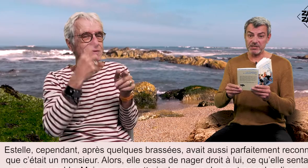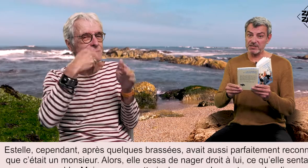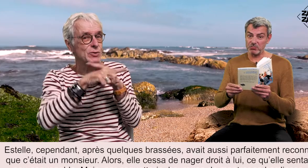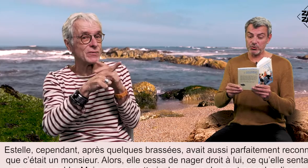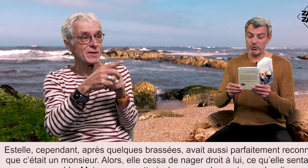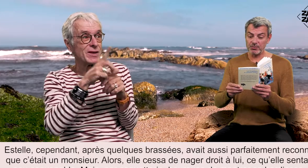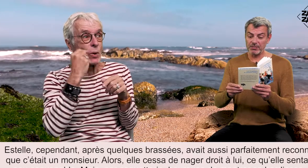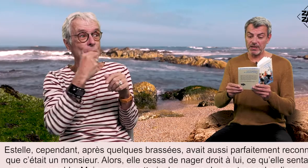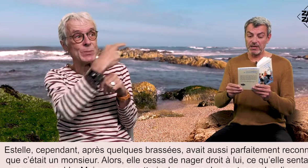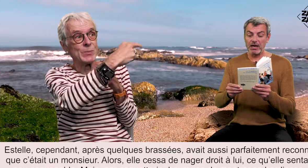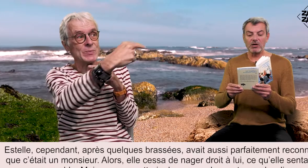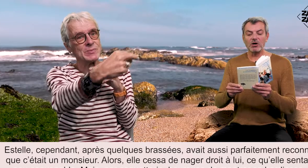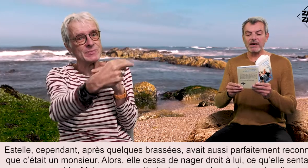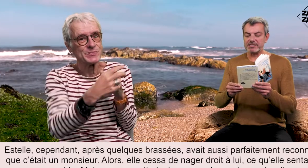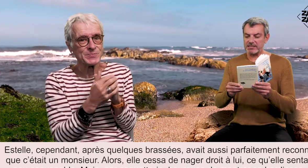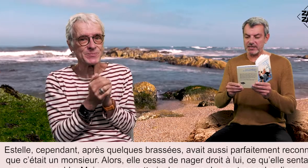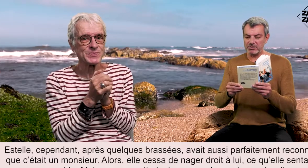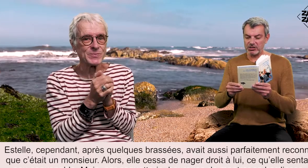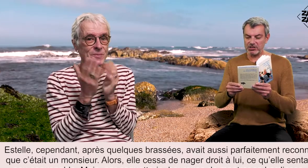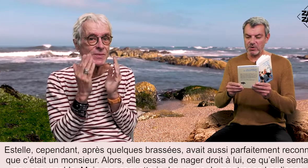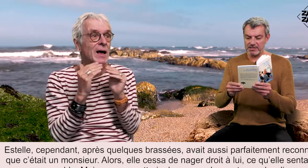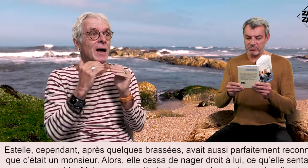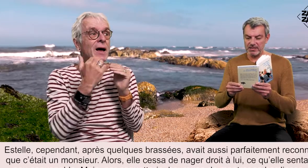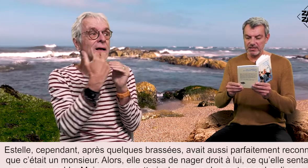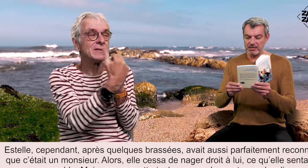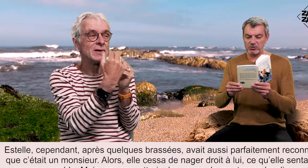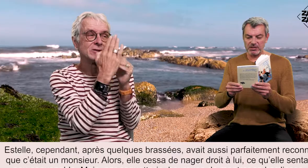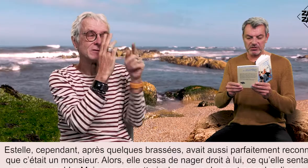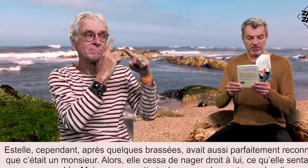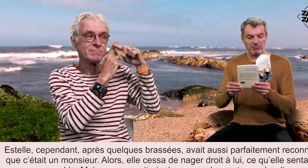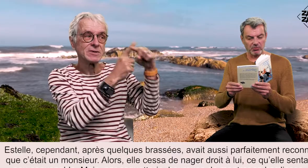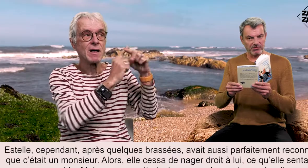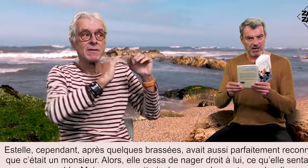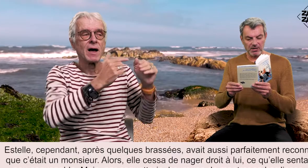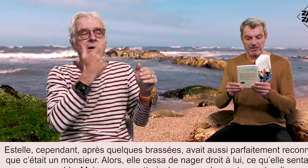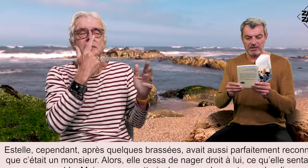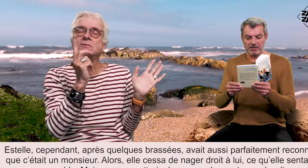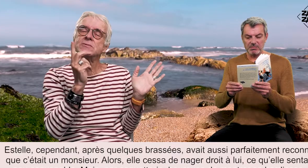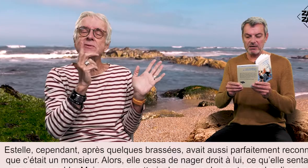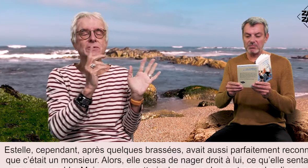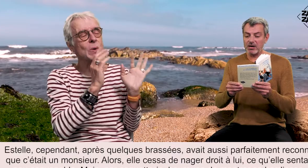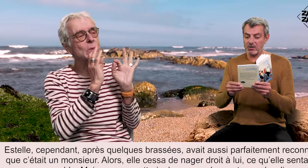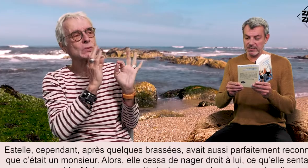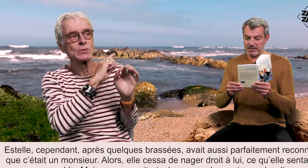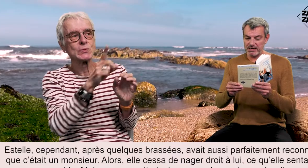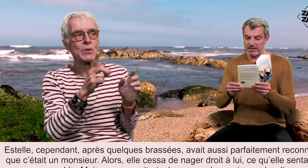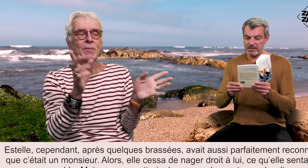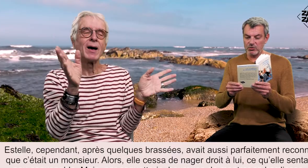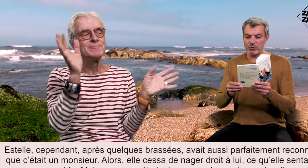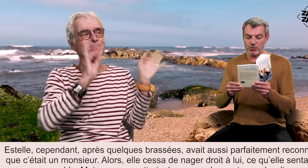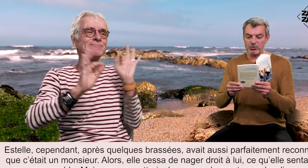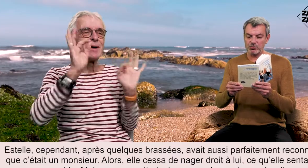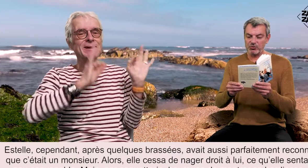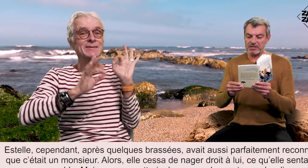reconnu que c'était un monsieur. Alors, elle cessa de nager droit à lui, ce qu'elle sentait peu convenable. Mais, par coquetterie,